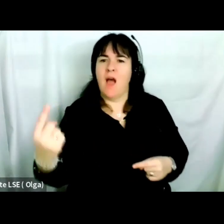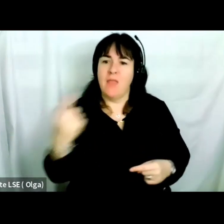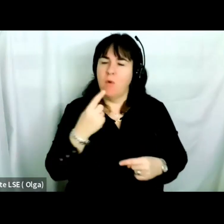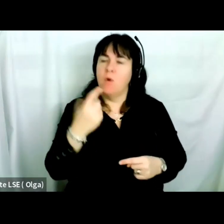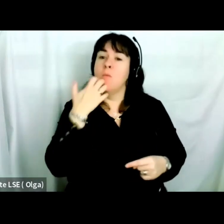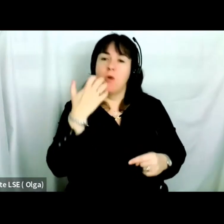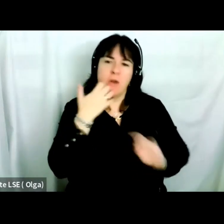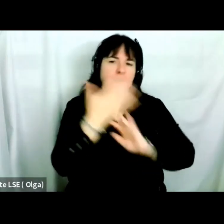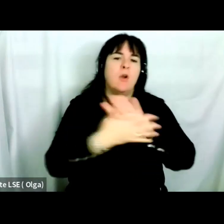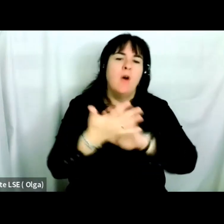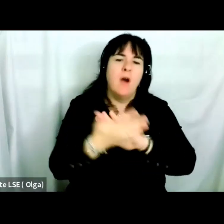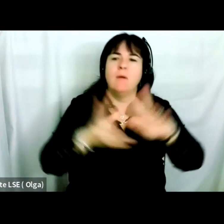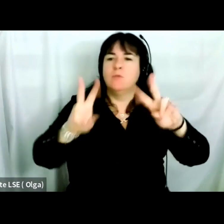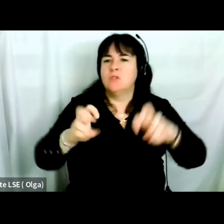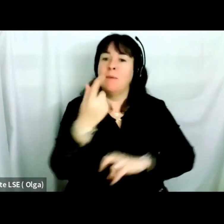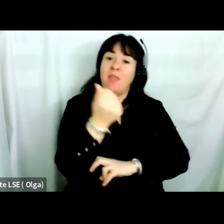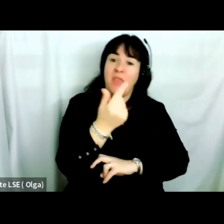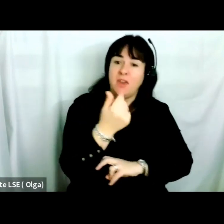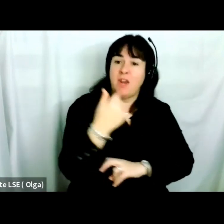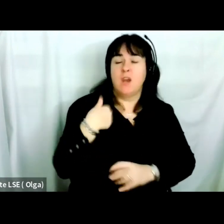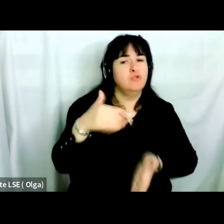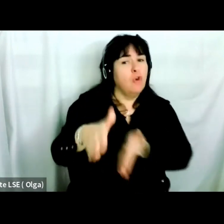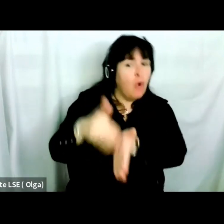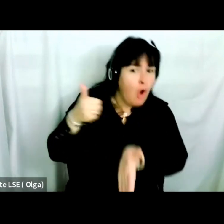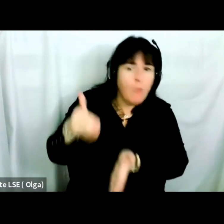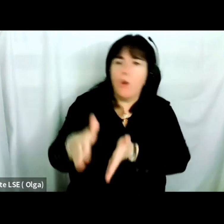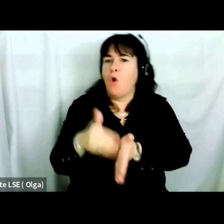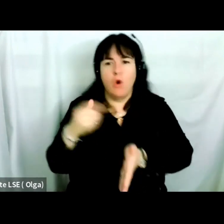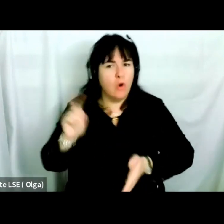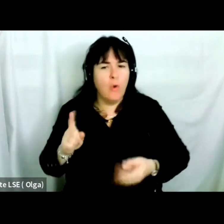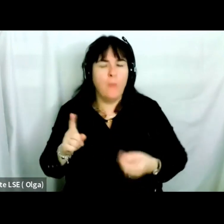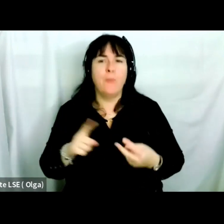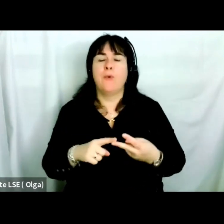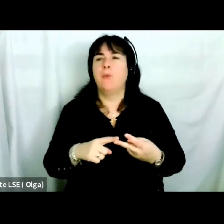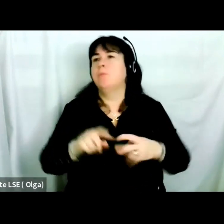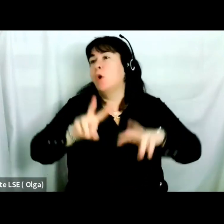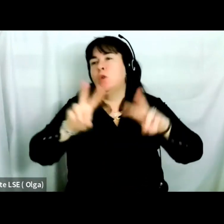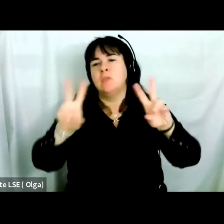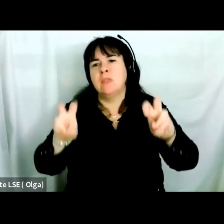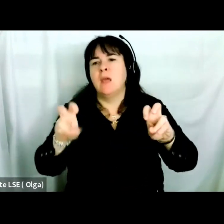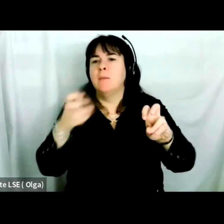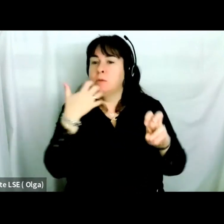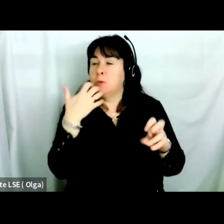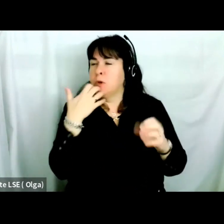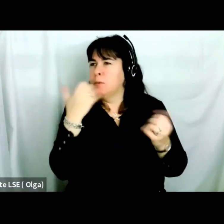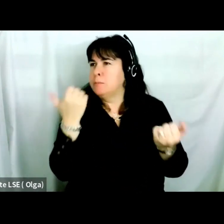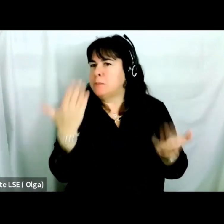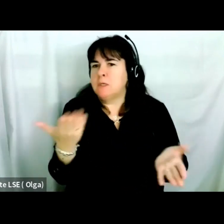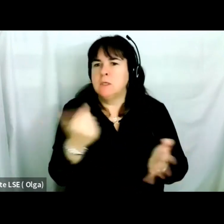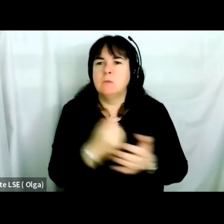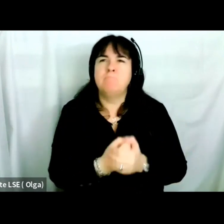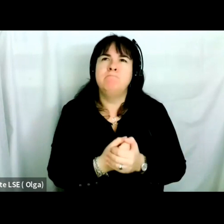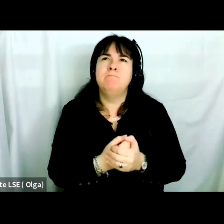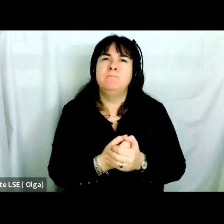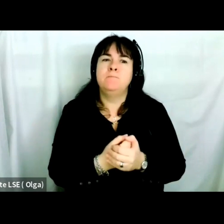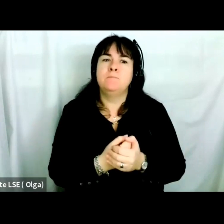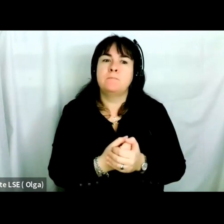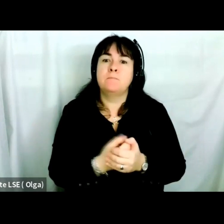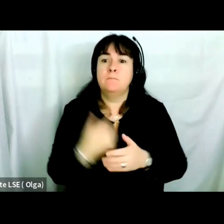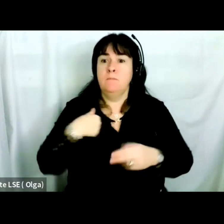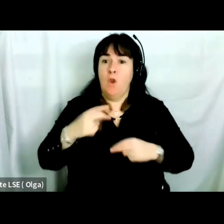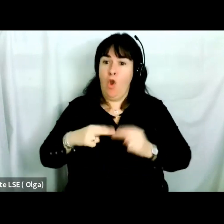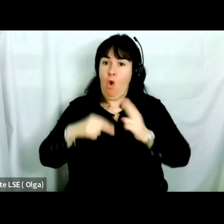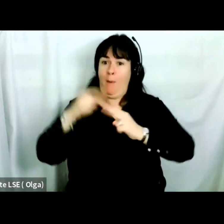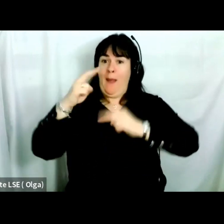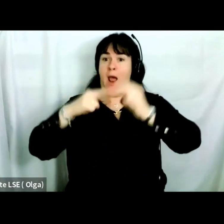de dinero, si cobro o no cobro, cuestiones de, qué sé yo, de me están haciendo una obra